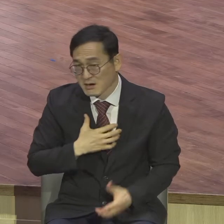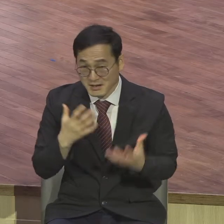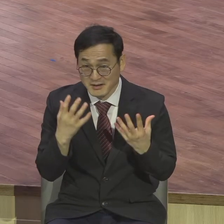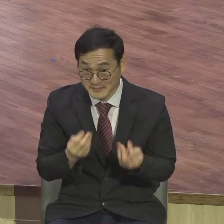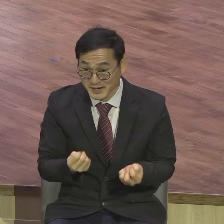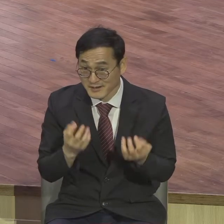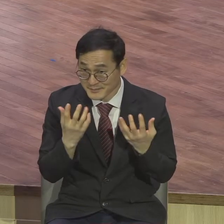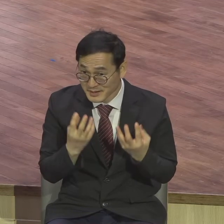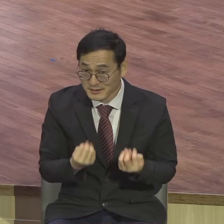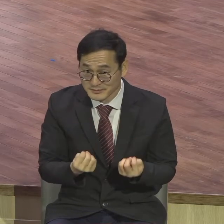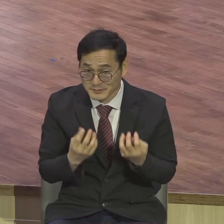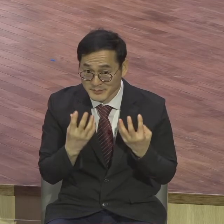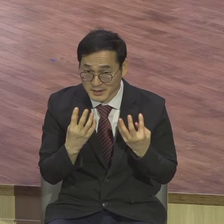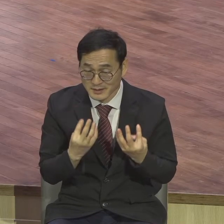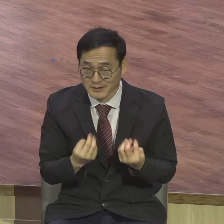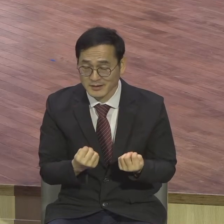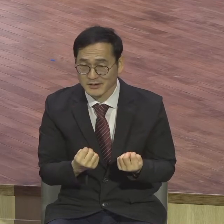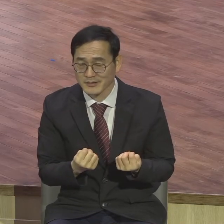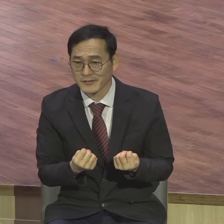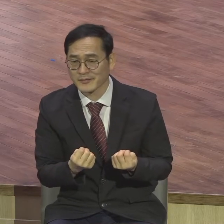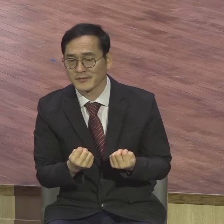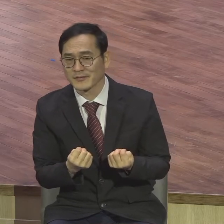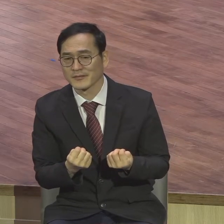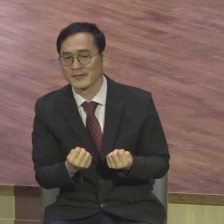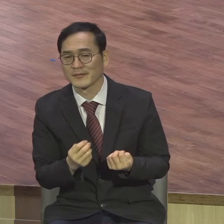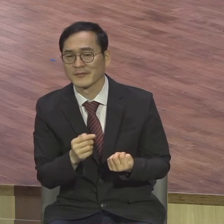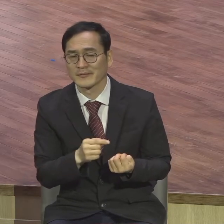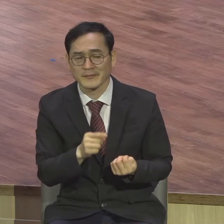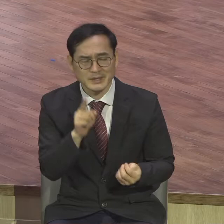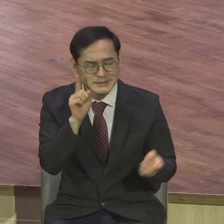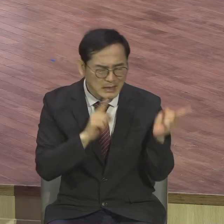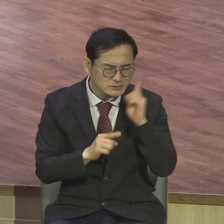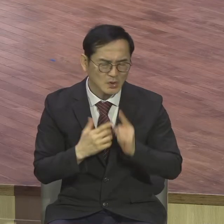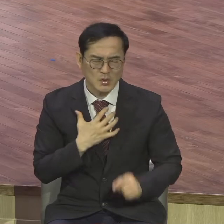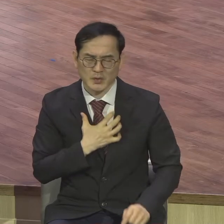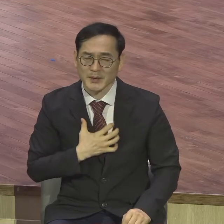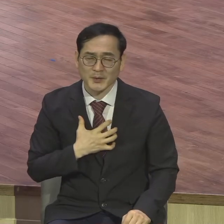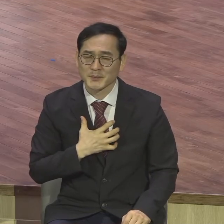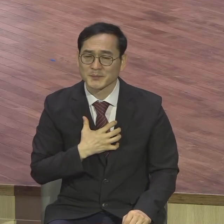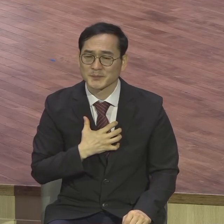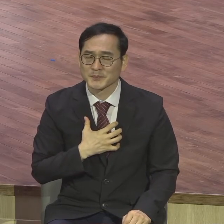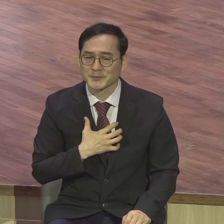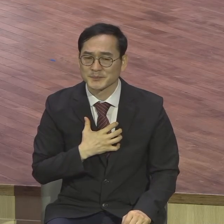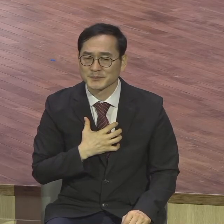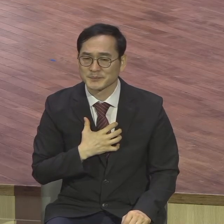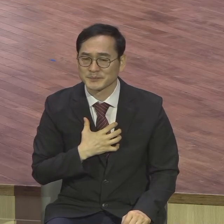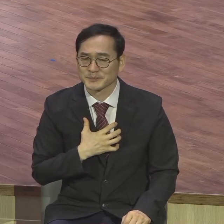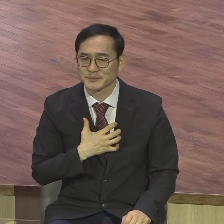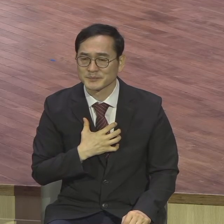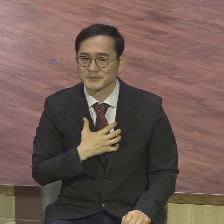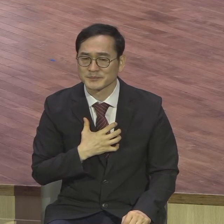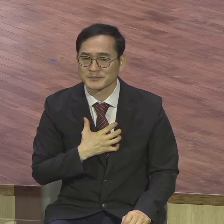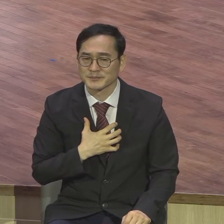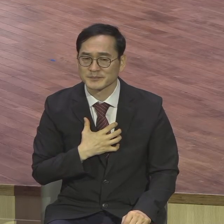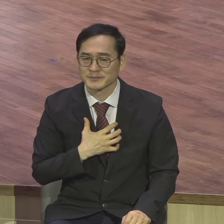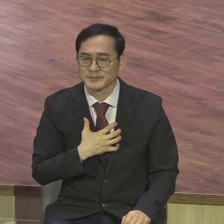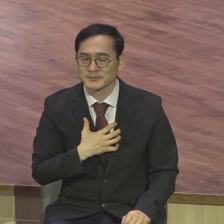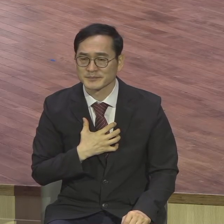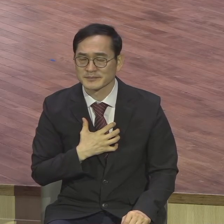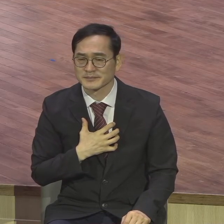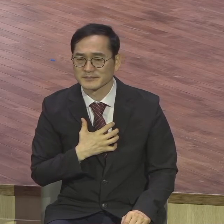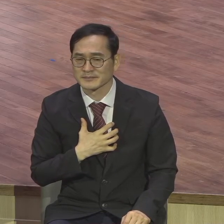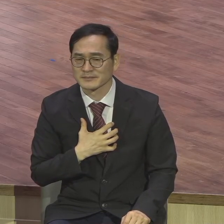상처, 그 상처들을 여러분이 그 사람의 상처를 알 수 있는